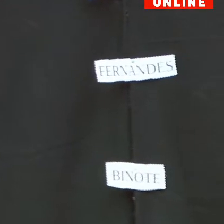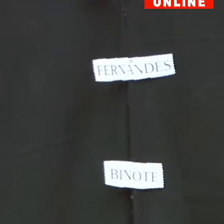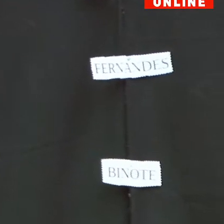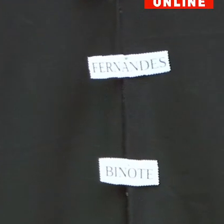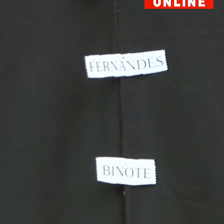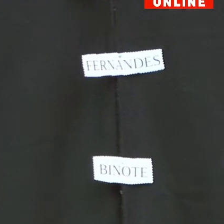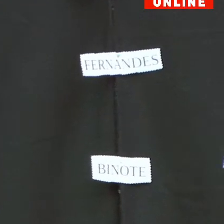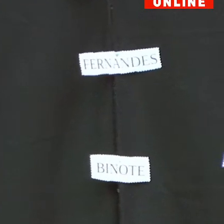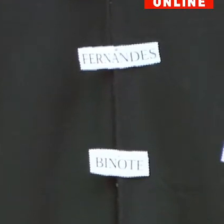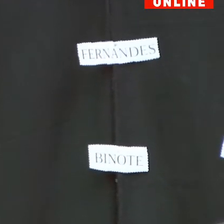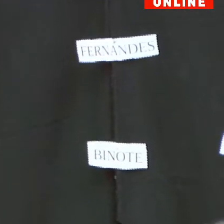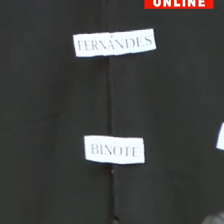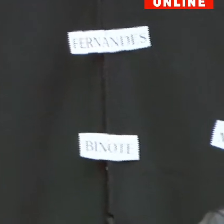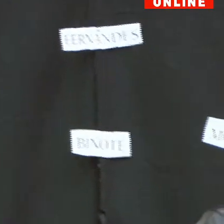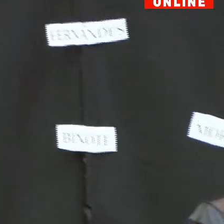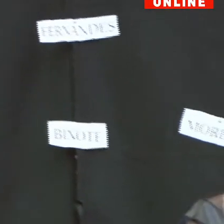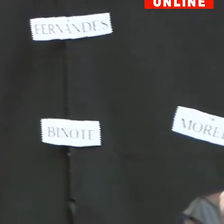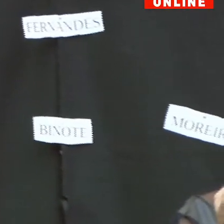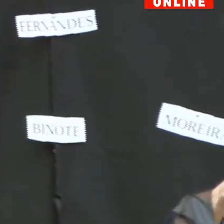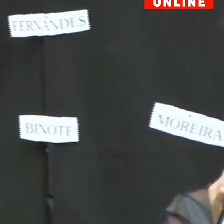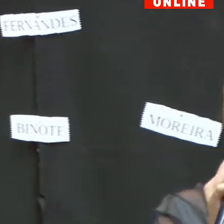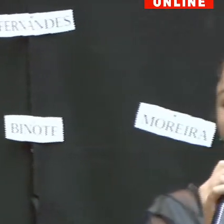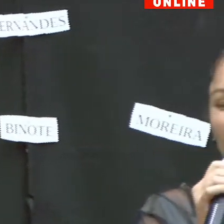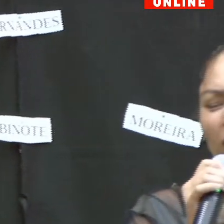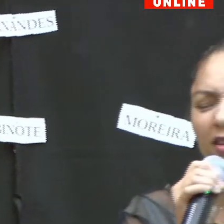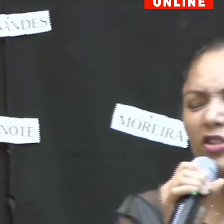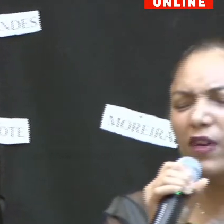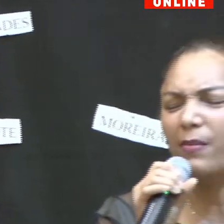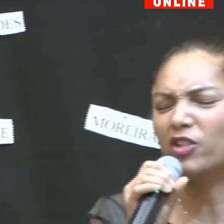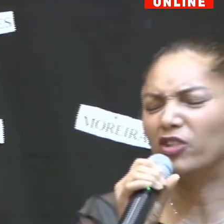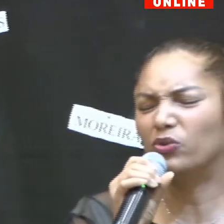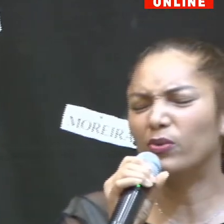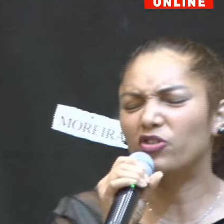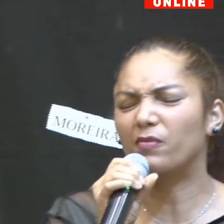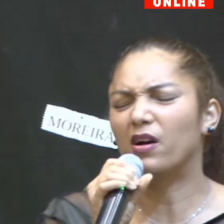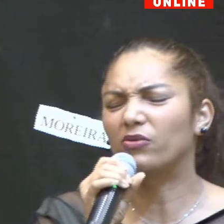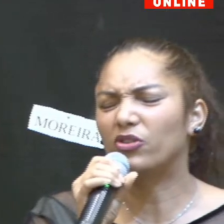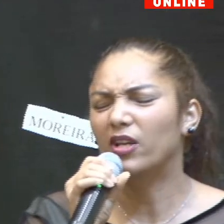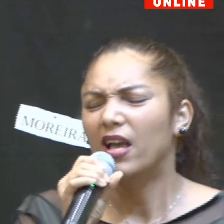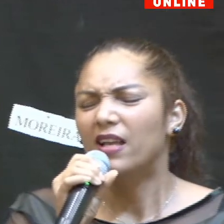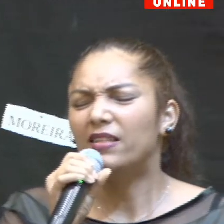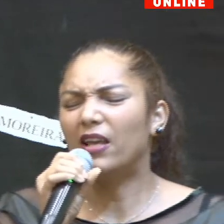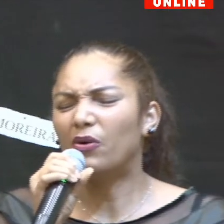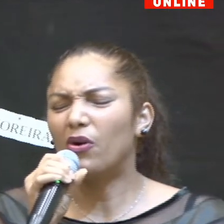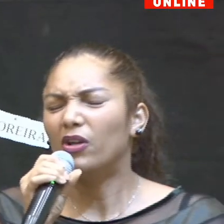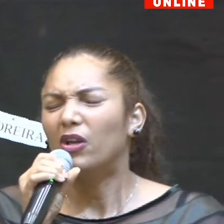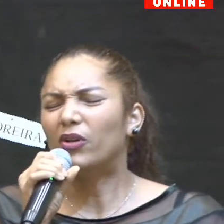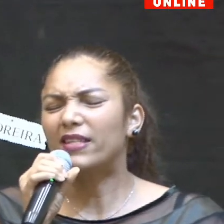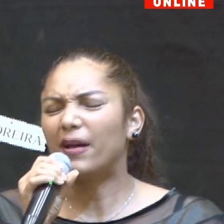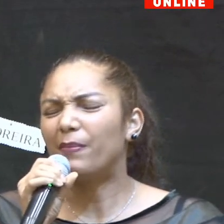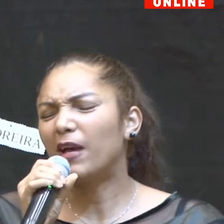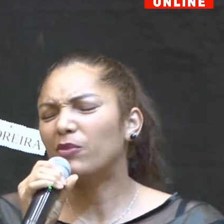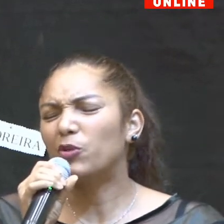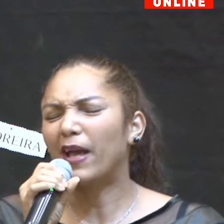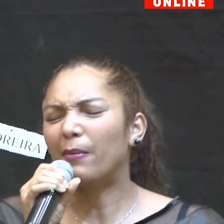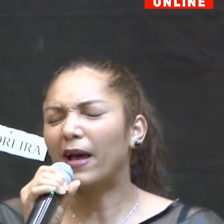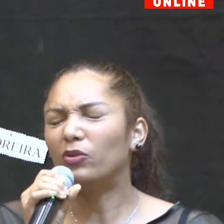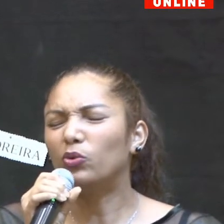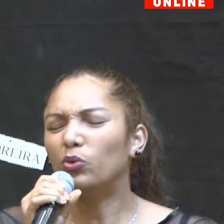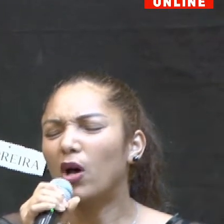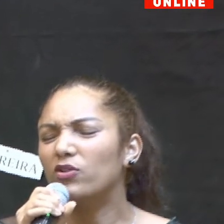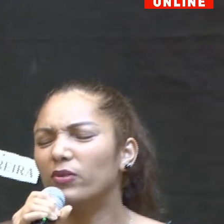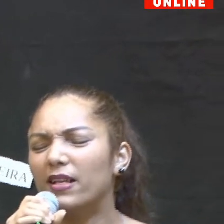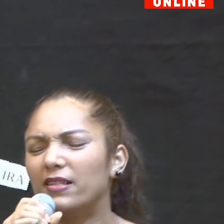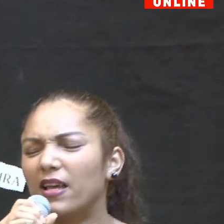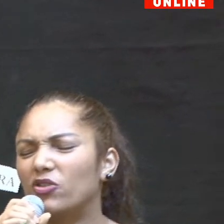Senhor, meu Deus, meu Pai, nesse momento, Pai, te entregamos nossas famílias nas tuas mãos. Senhor, nós sabemos, Pai amado,